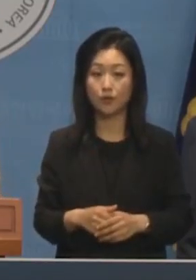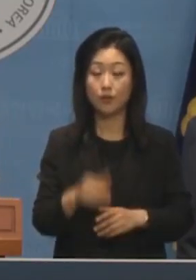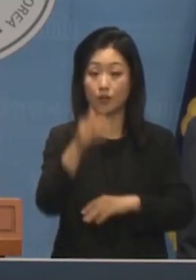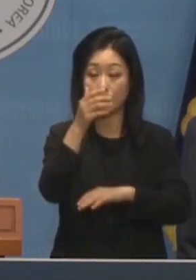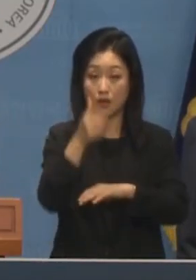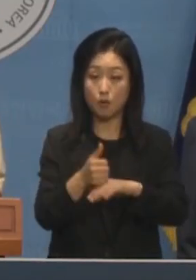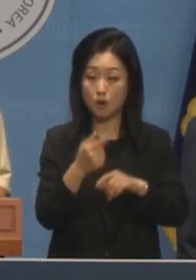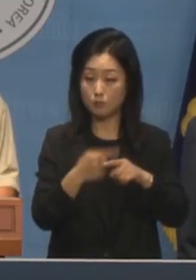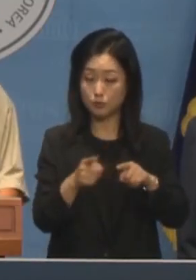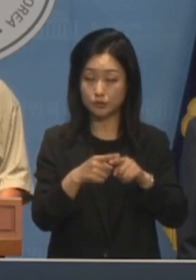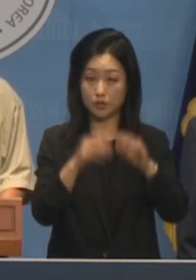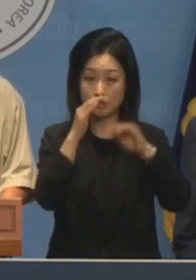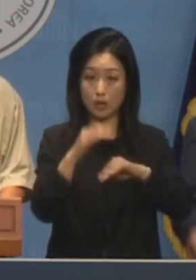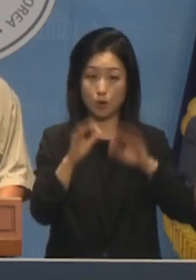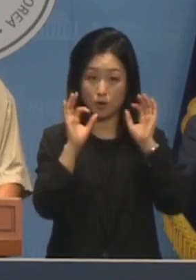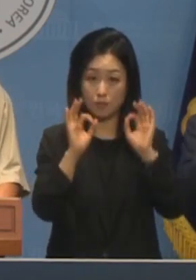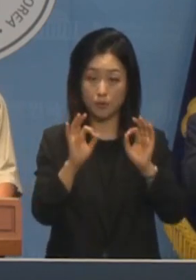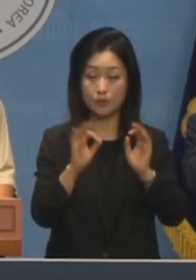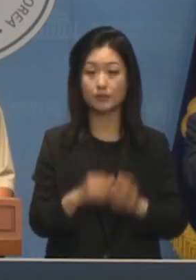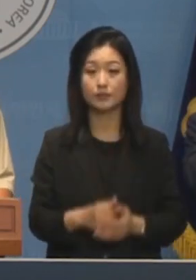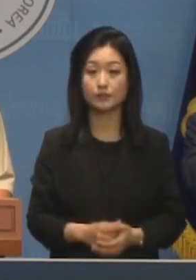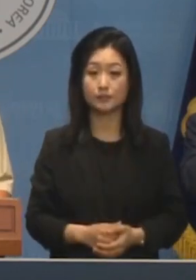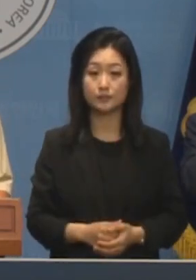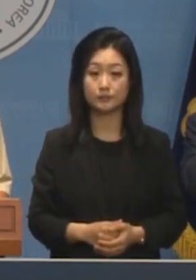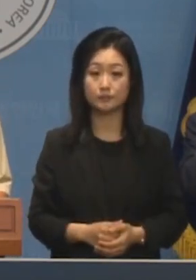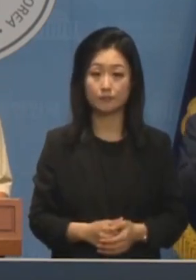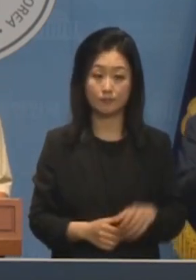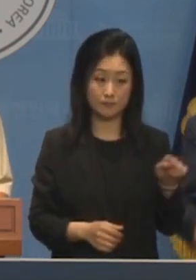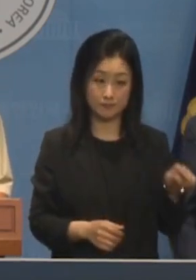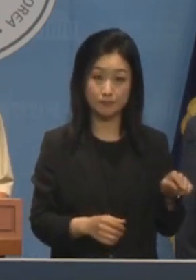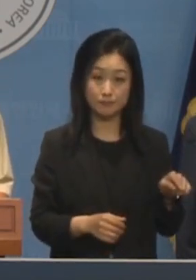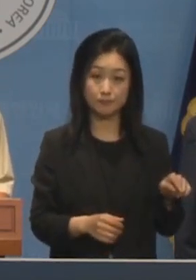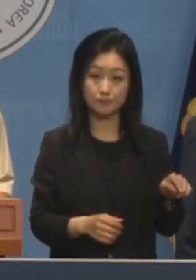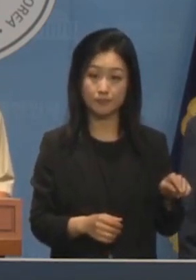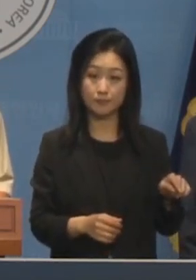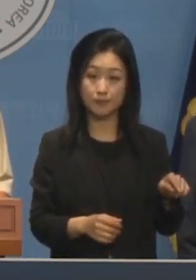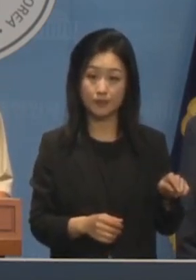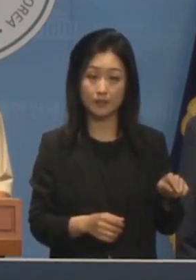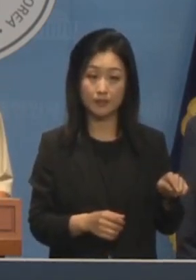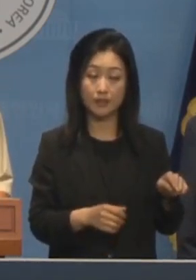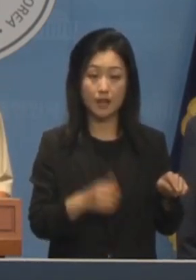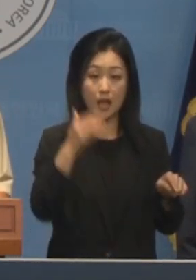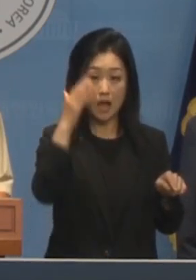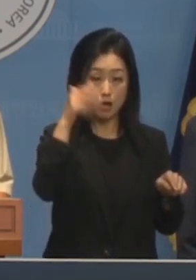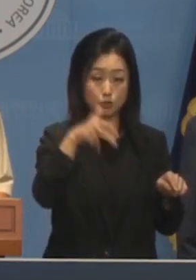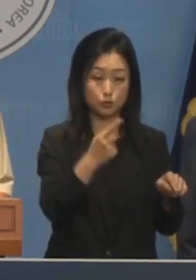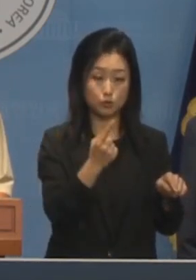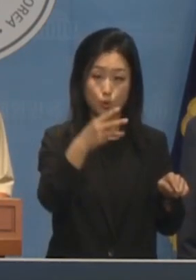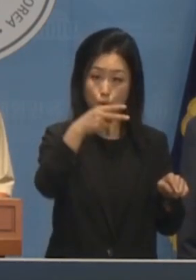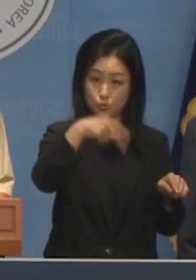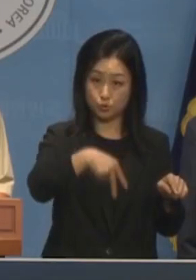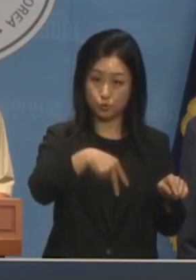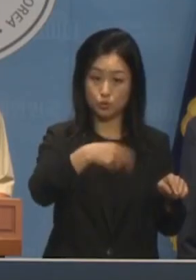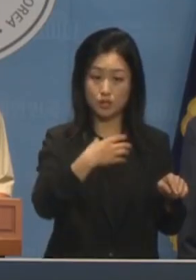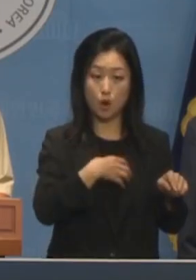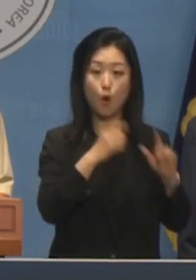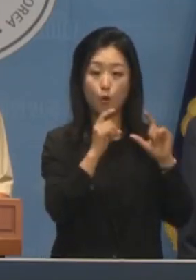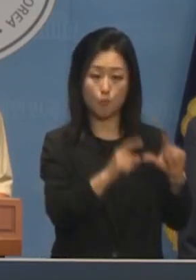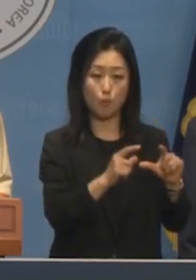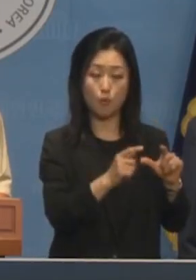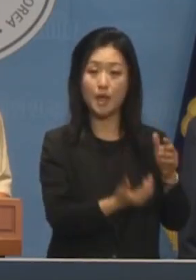결과 분석 내용을 좀 발표드리도록 하겠습니다. 대청호 108만 셀의 경우 우리나라 조류경보제 대발생